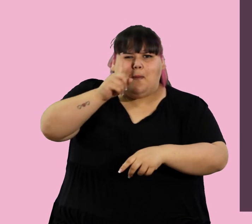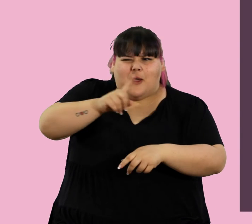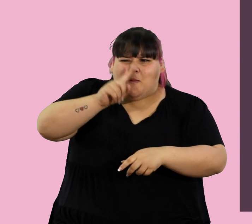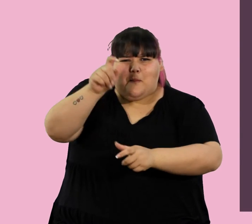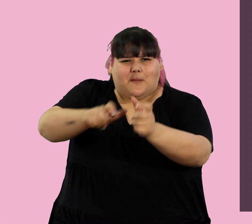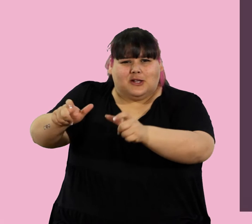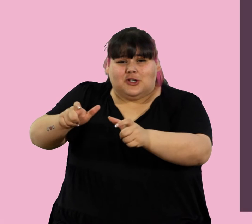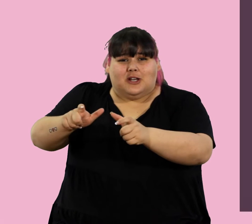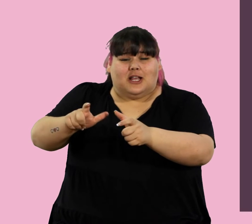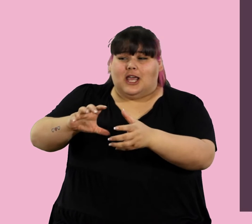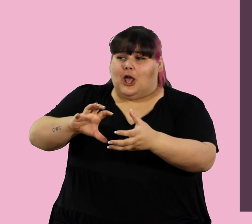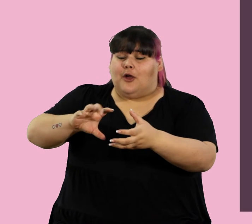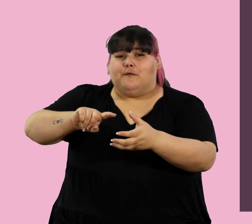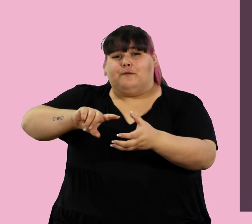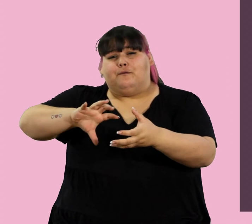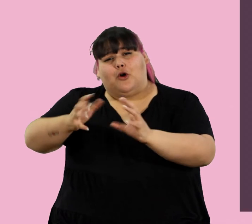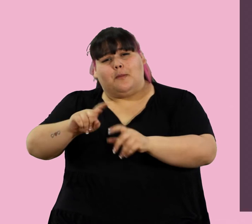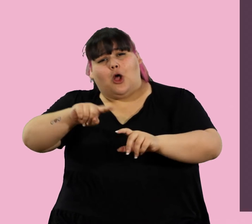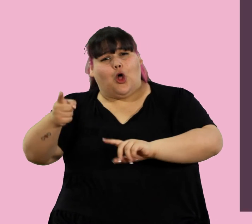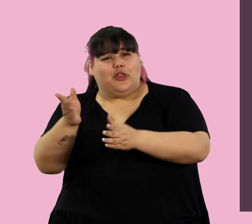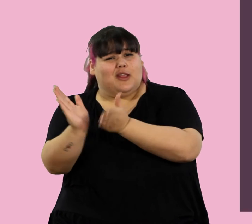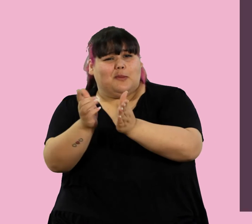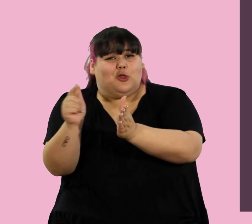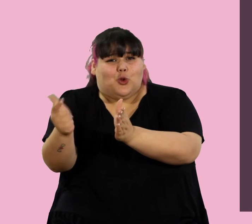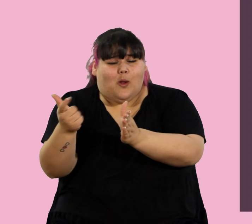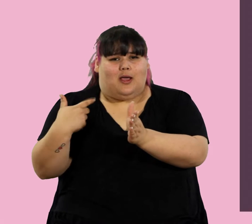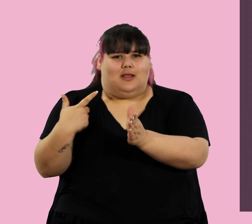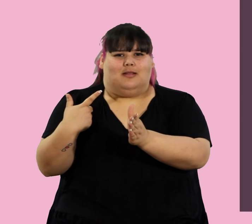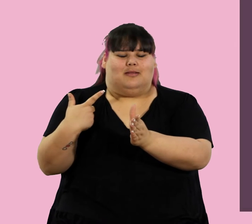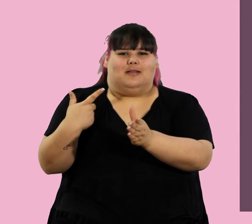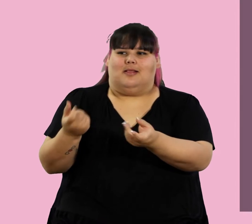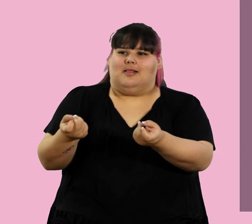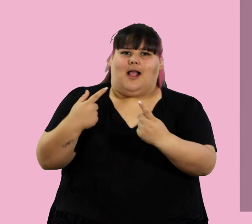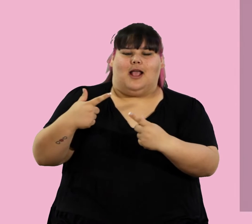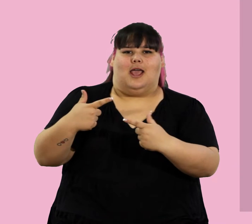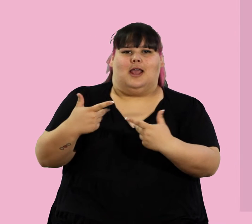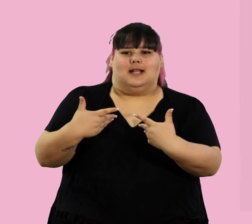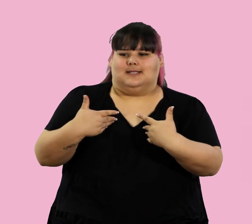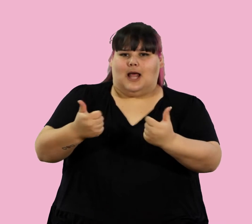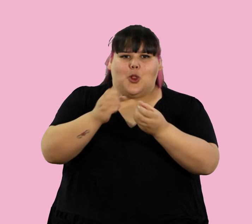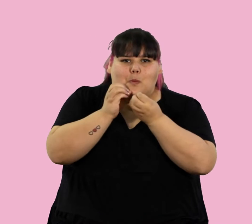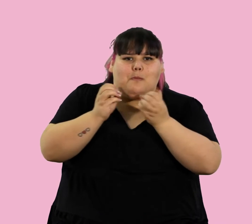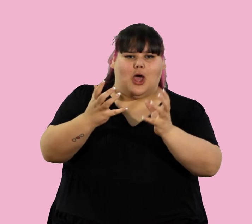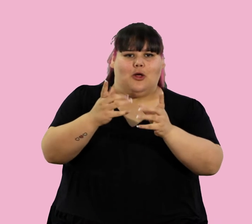otra alternativa de tratamiento puedan mejorar su salud y, en muchos casos, sobrevivir.